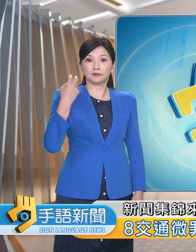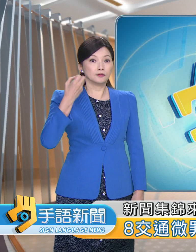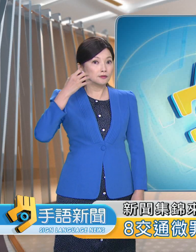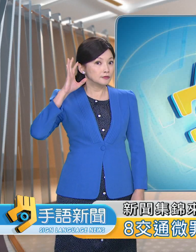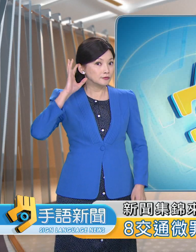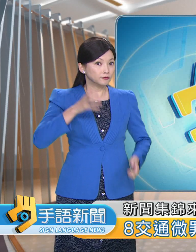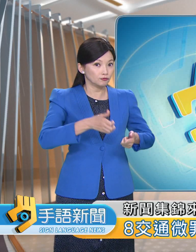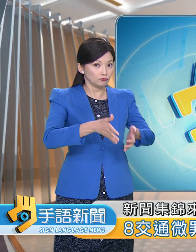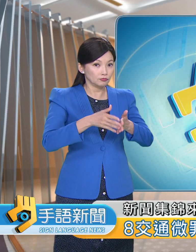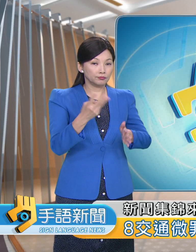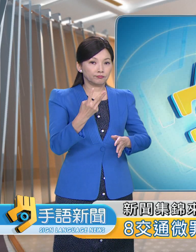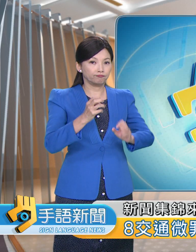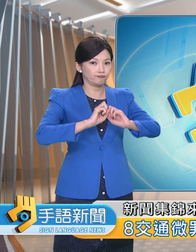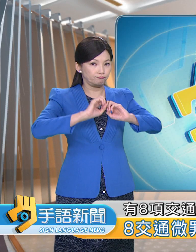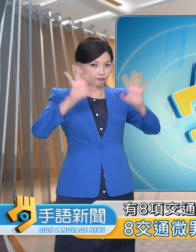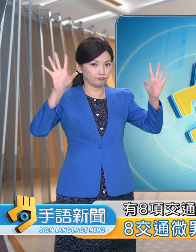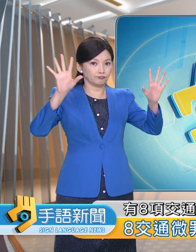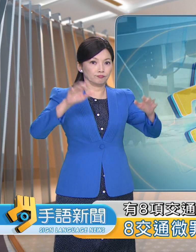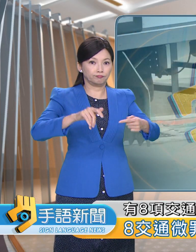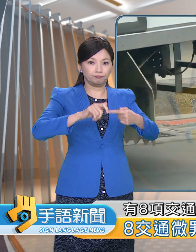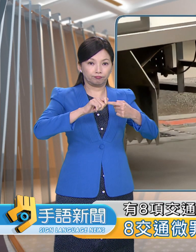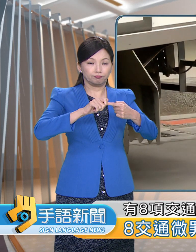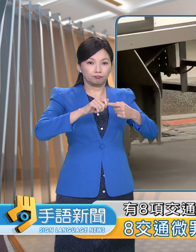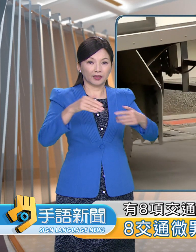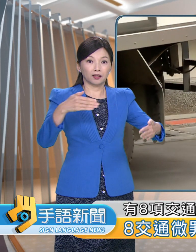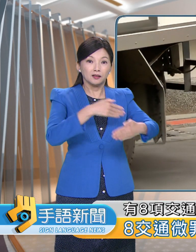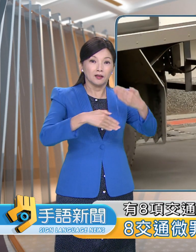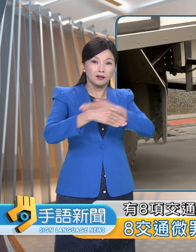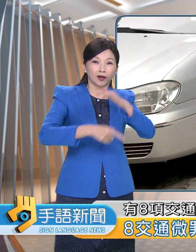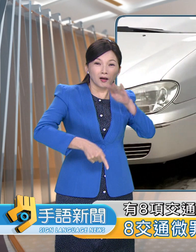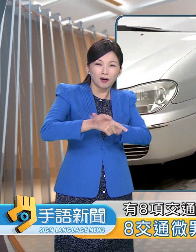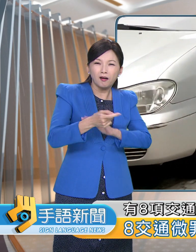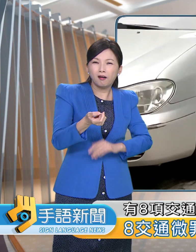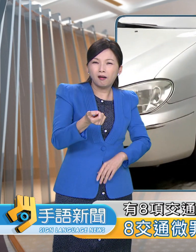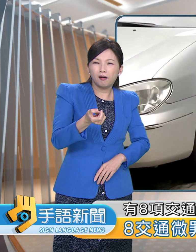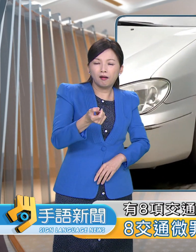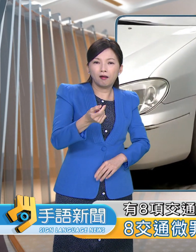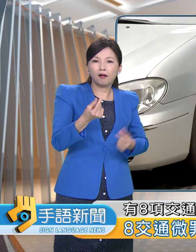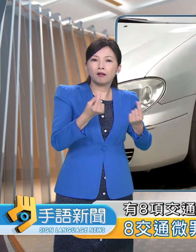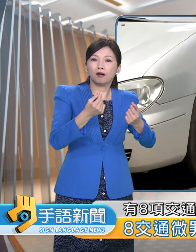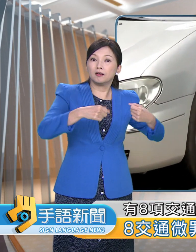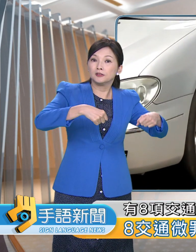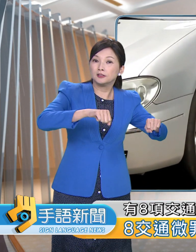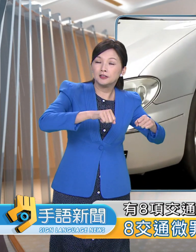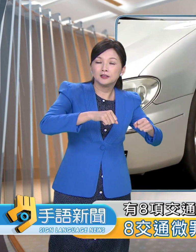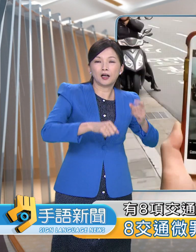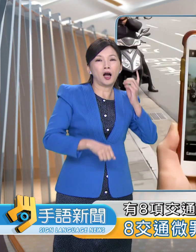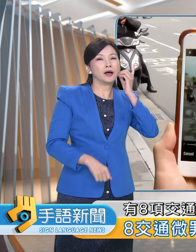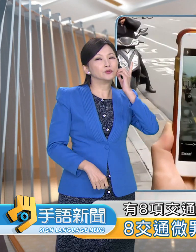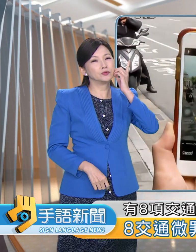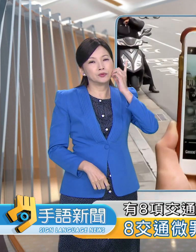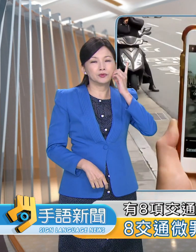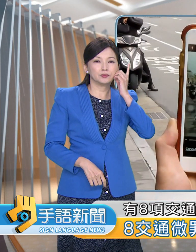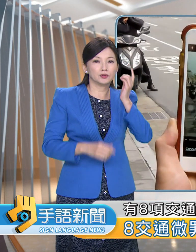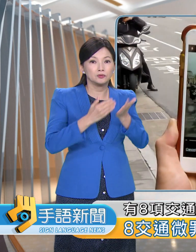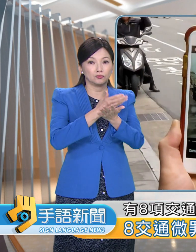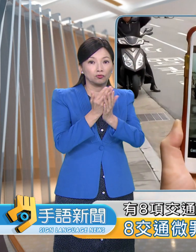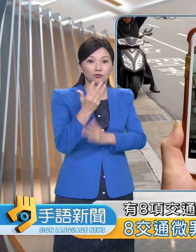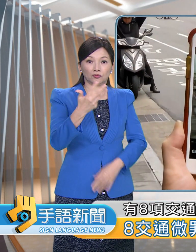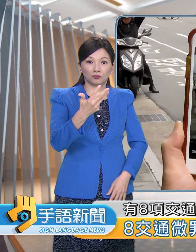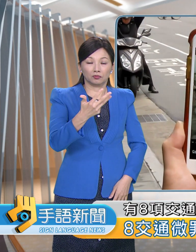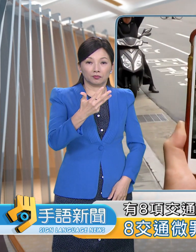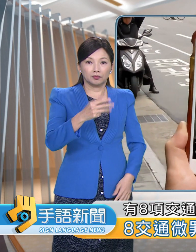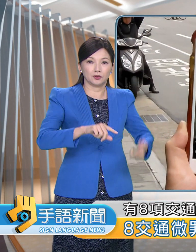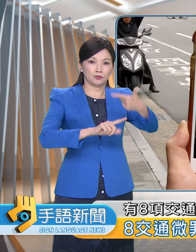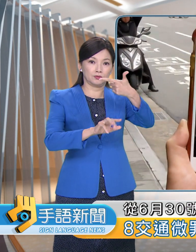新闻集锦来看到，有八项交通违罪，包含骑车、讲手机等。